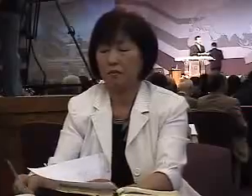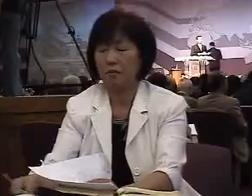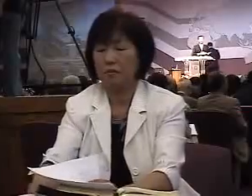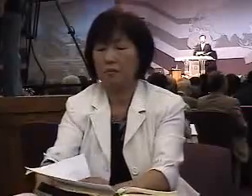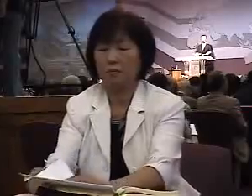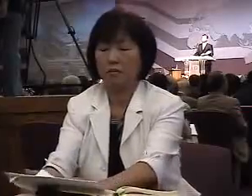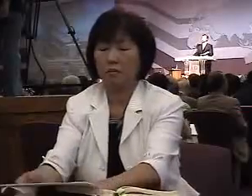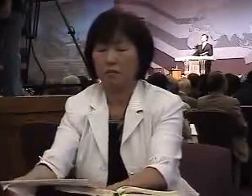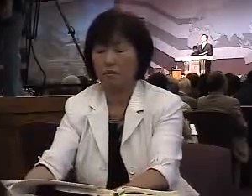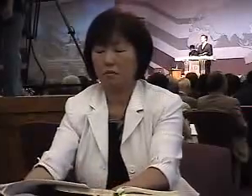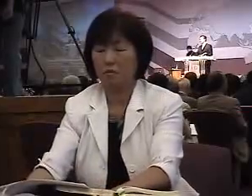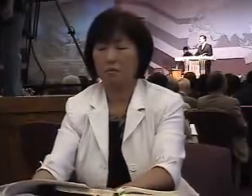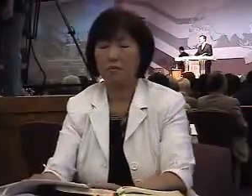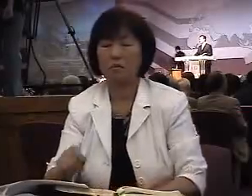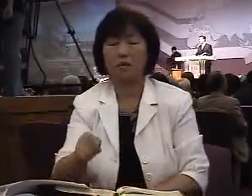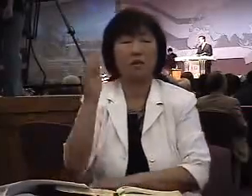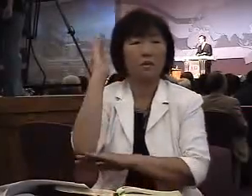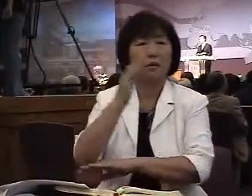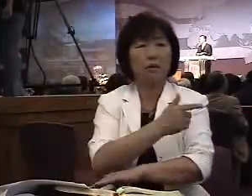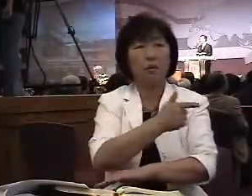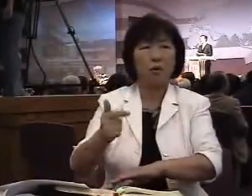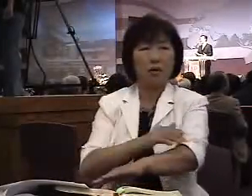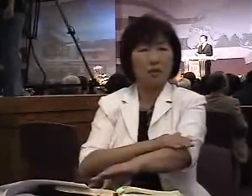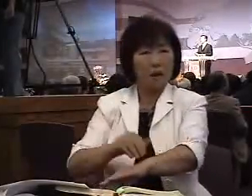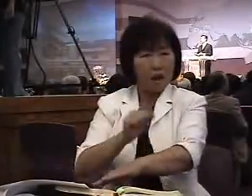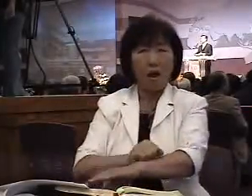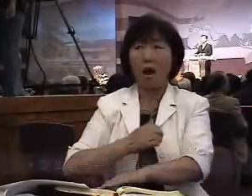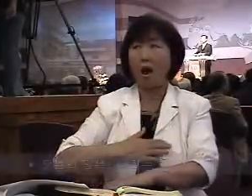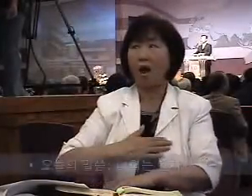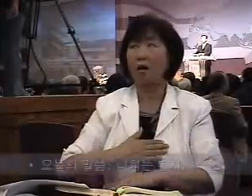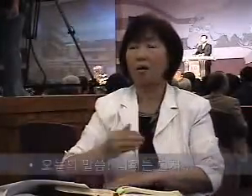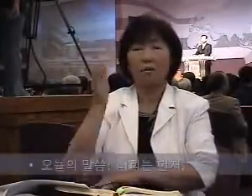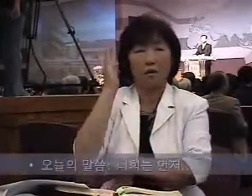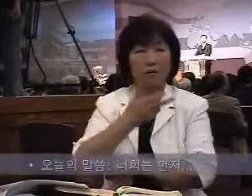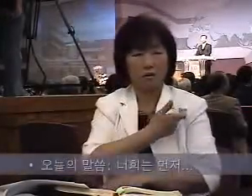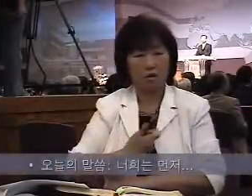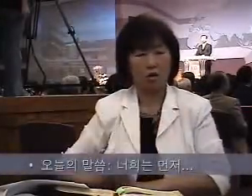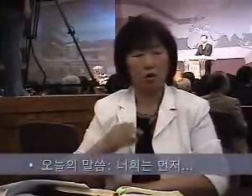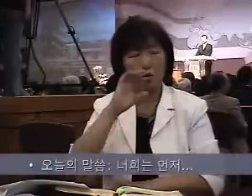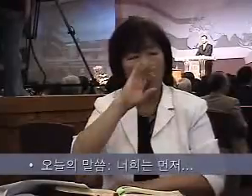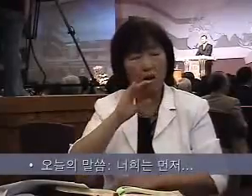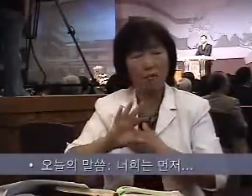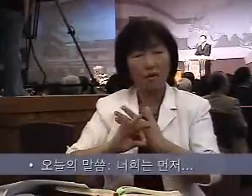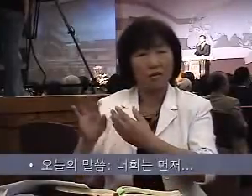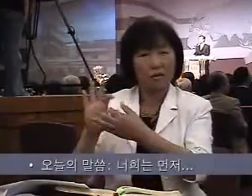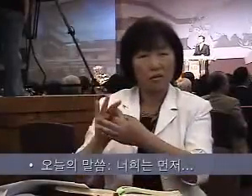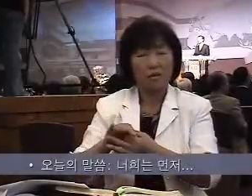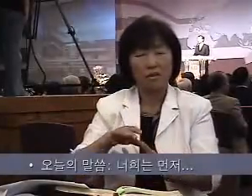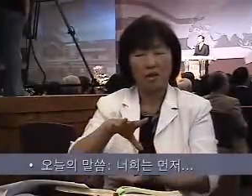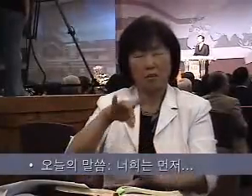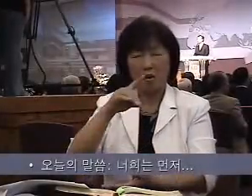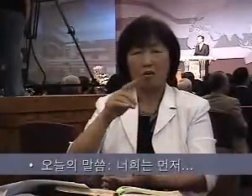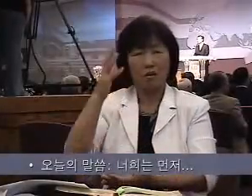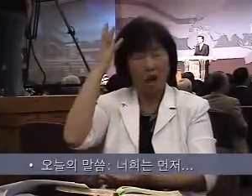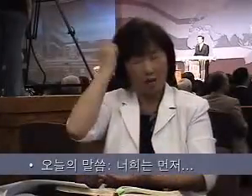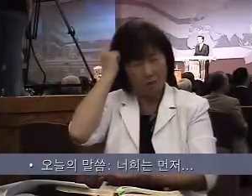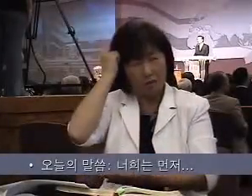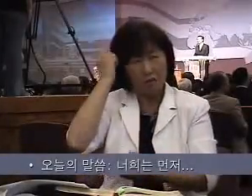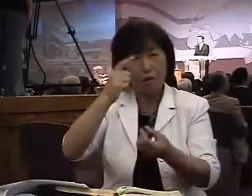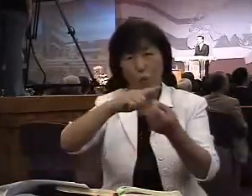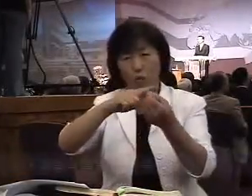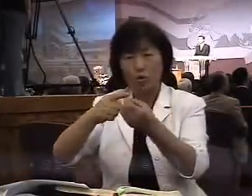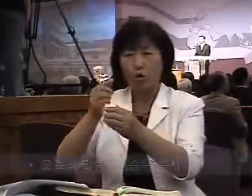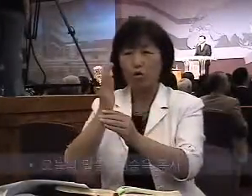여러분, 이 말씀은 우리가 너무나 잘 아는 말씀이 됩니다. 우리 제자 훈련을 하면서도 가장 먼저 암송하는 구절